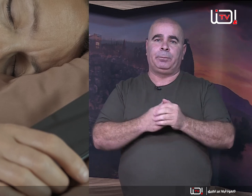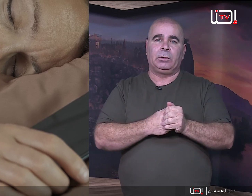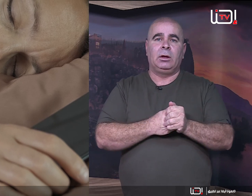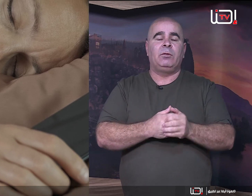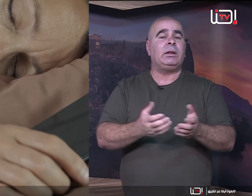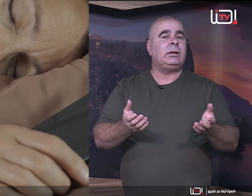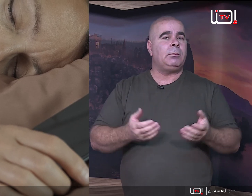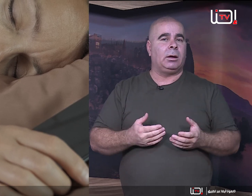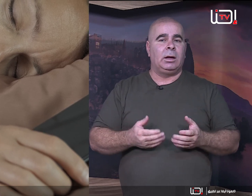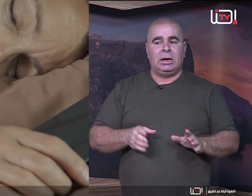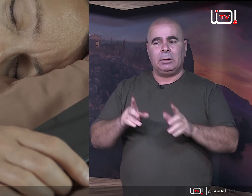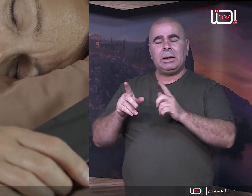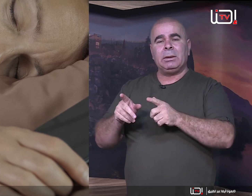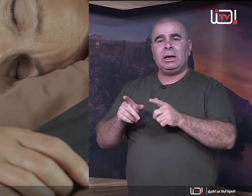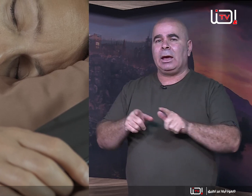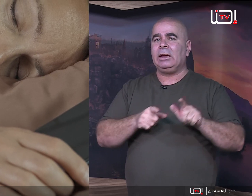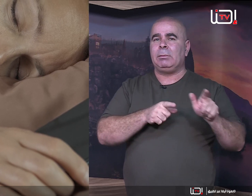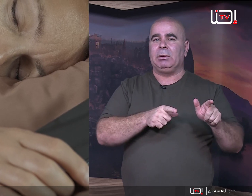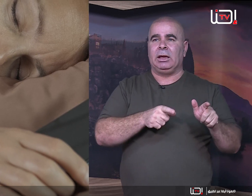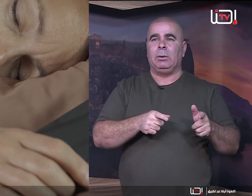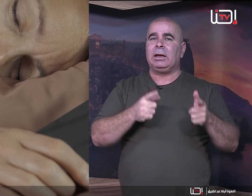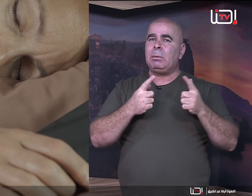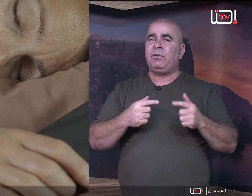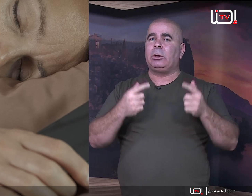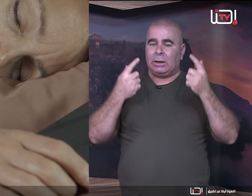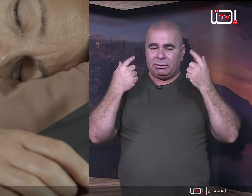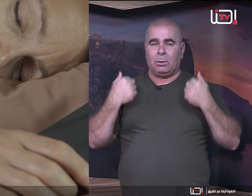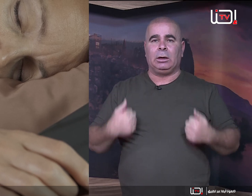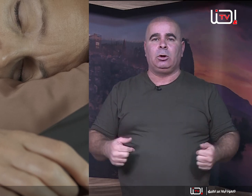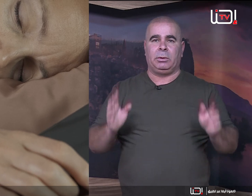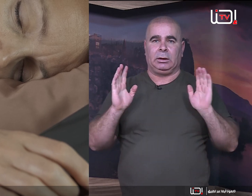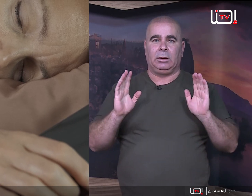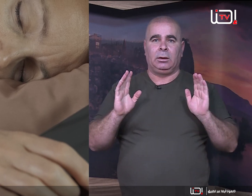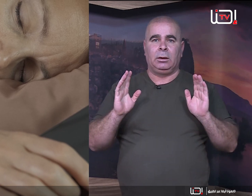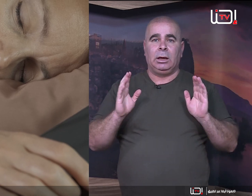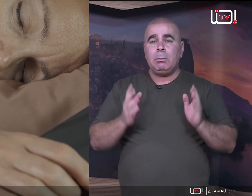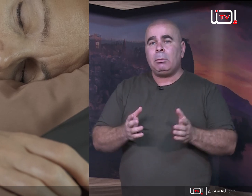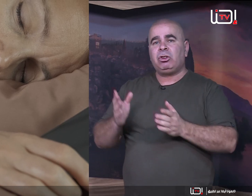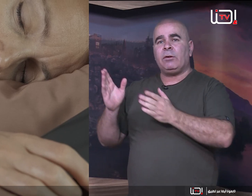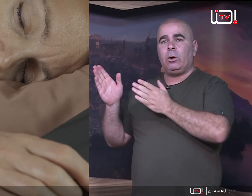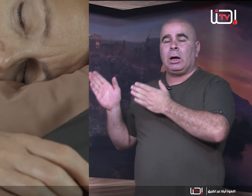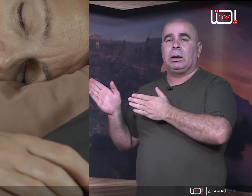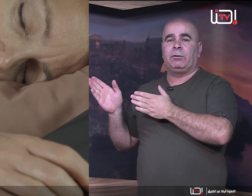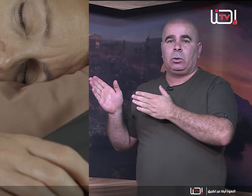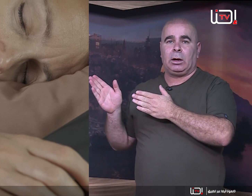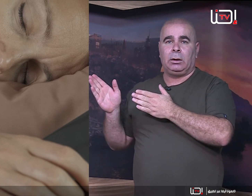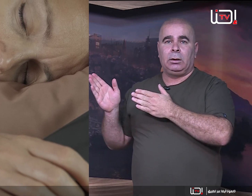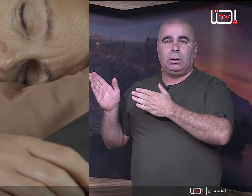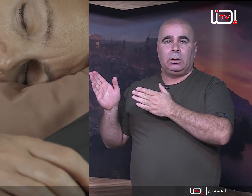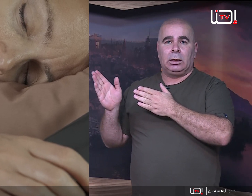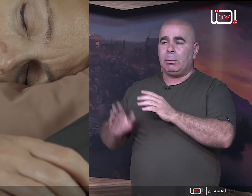الليل فاتت امها اذا البنت مدينه اكيد امها م ولكن امها فاتت ولابسه اواعي النوم يعني امها مش عارفه ان الكاميرا